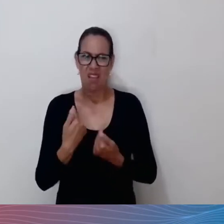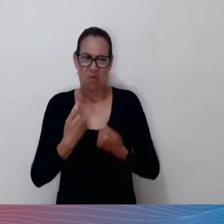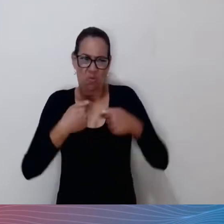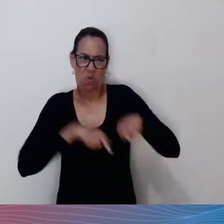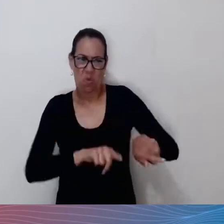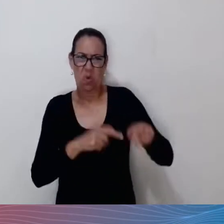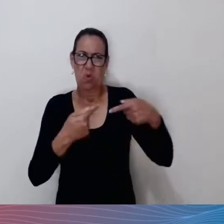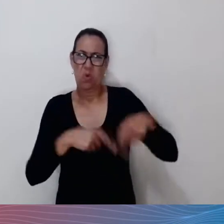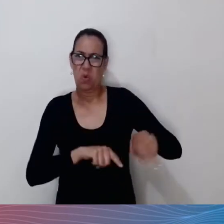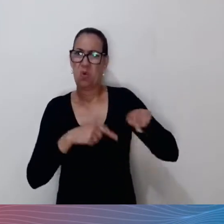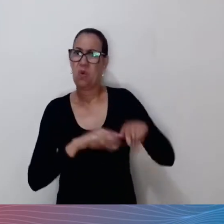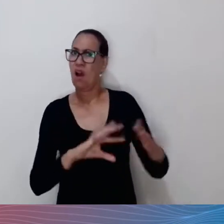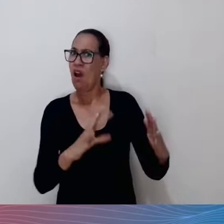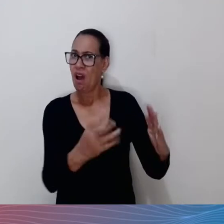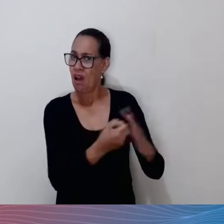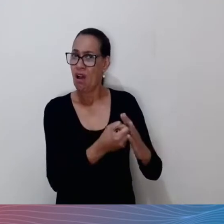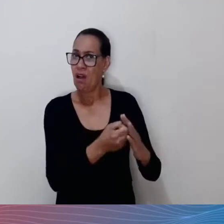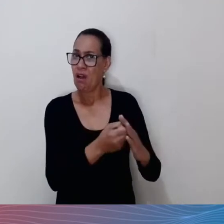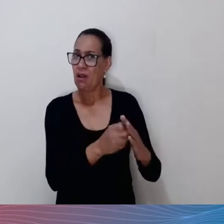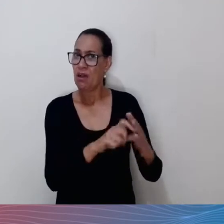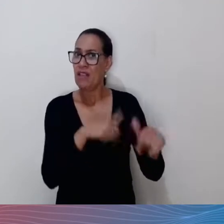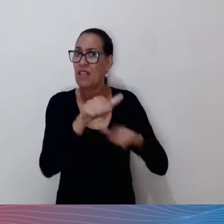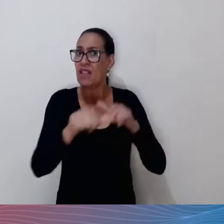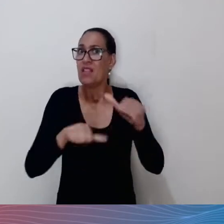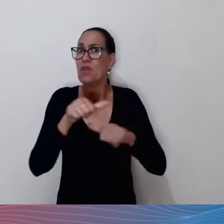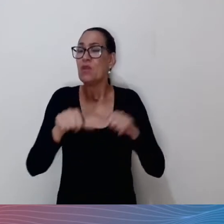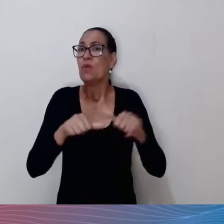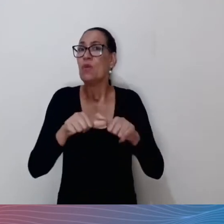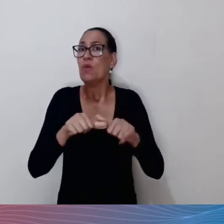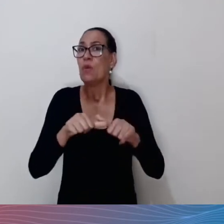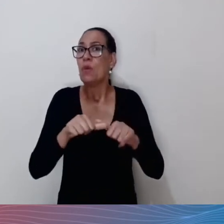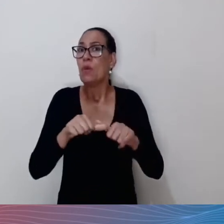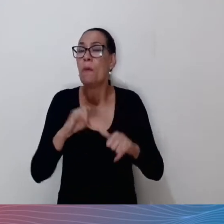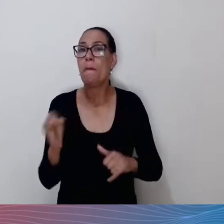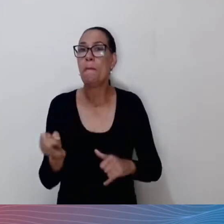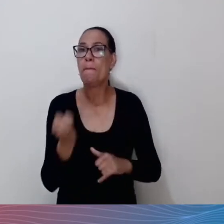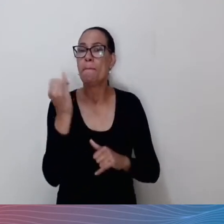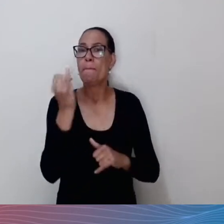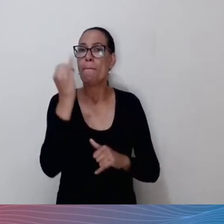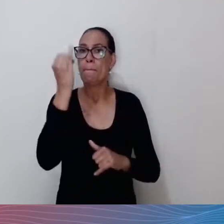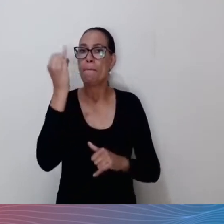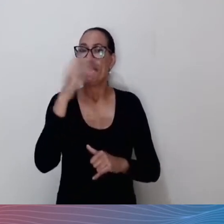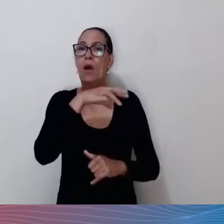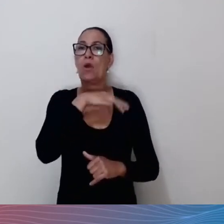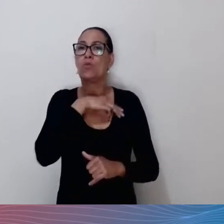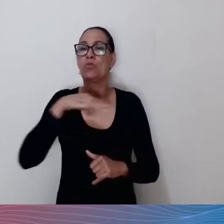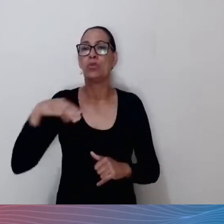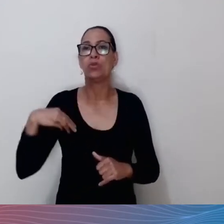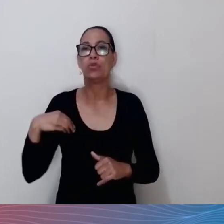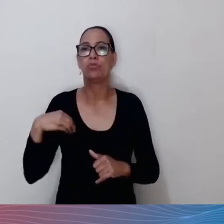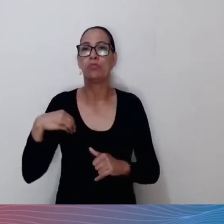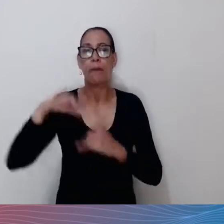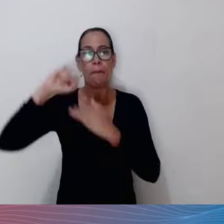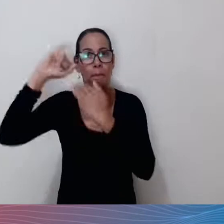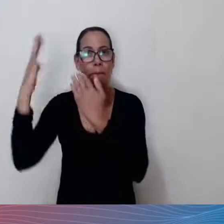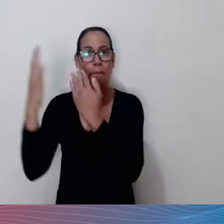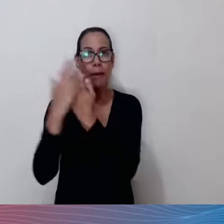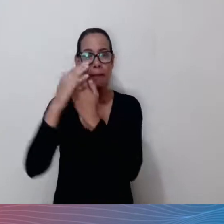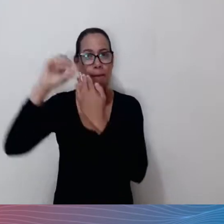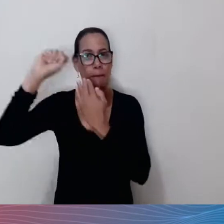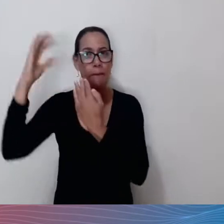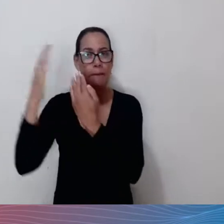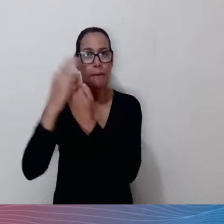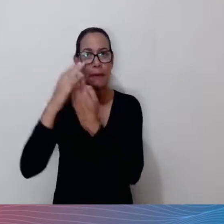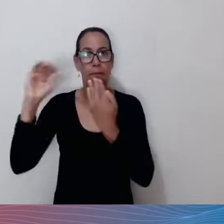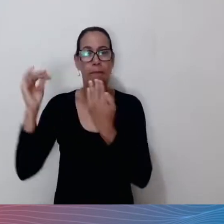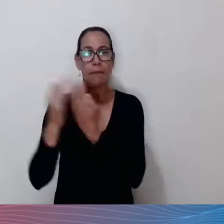mais importantes que tem trazido a revelação dos mistérios de Deus. Tanto é que ele, em 1